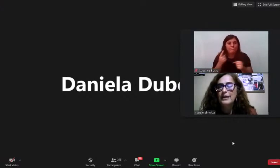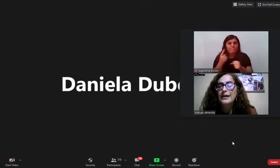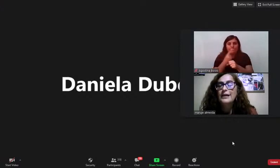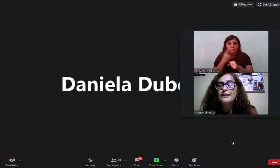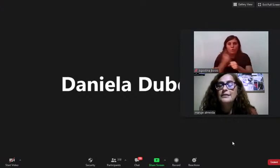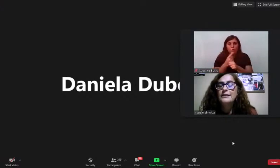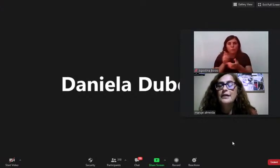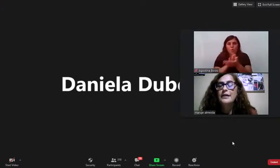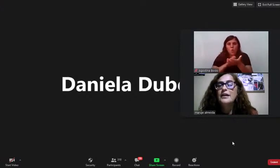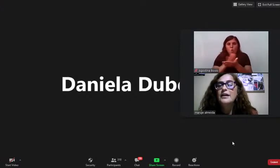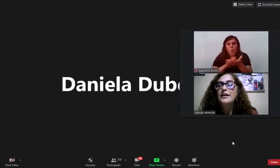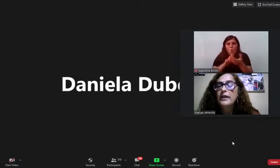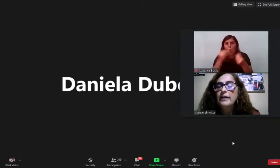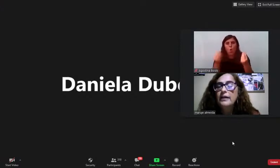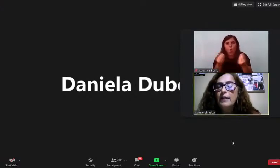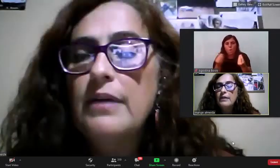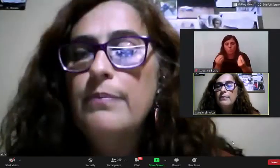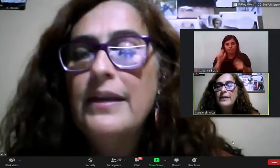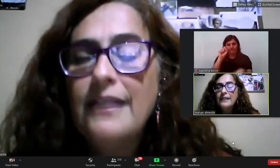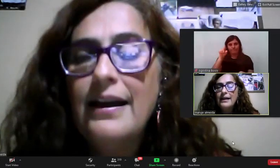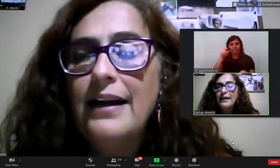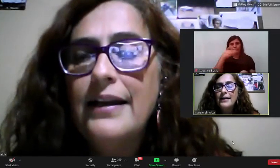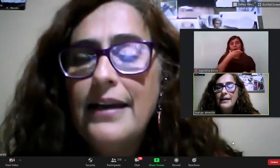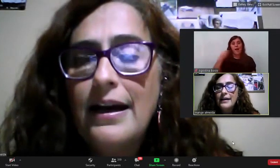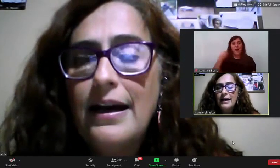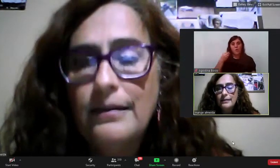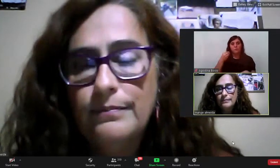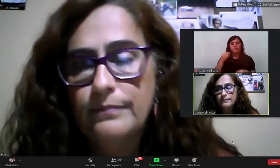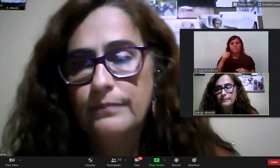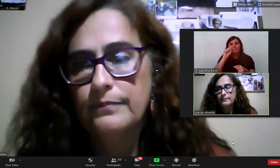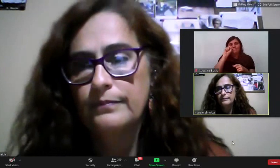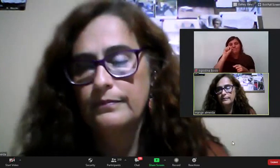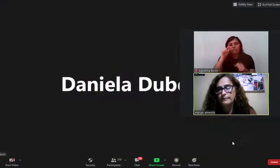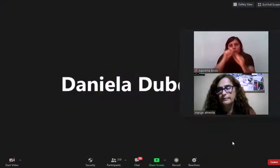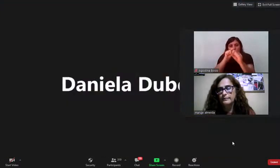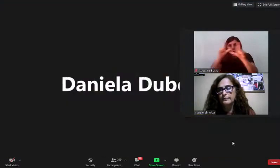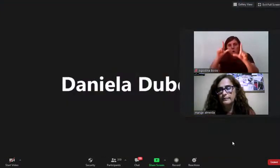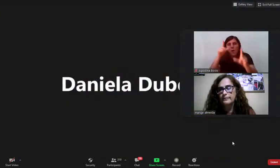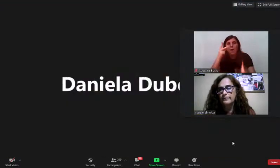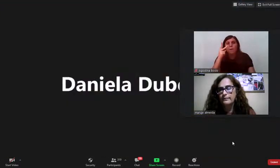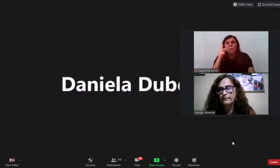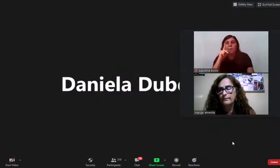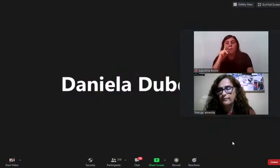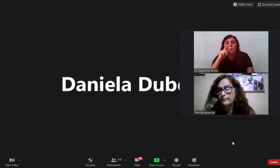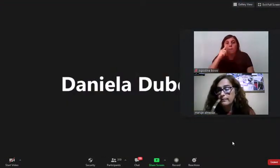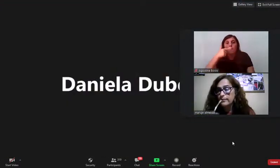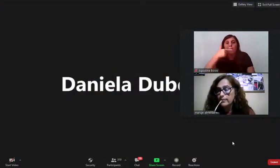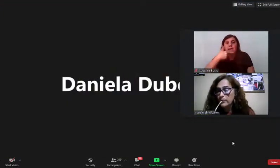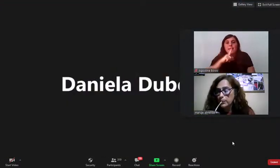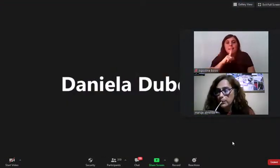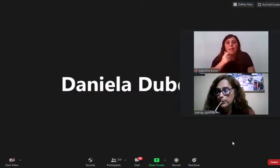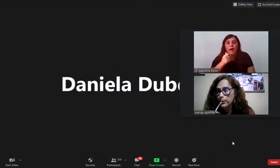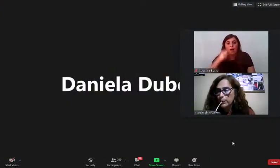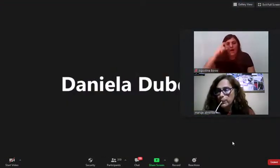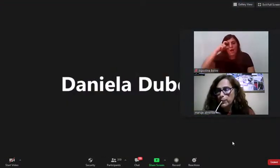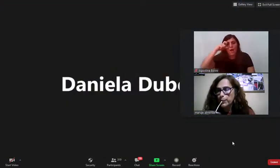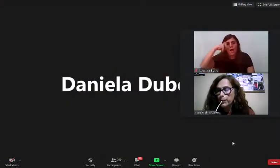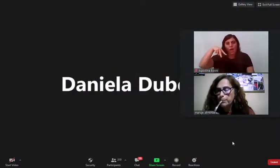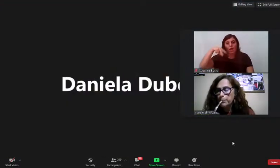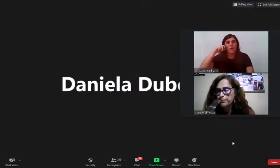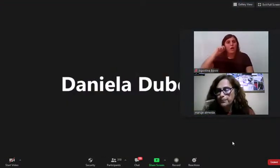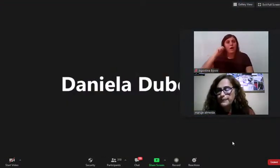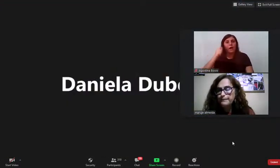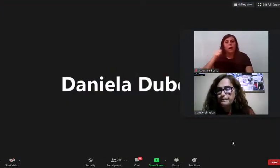resolver. Tienen que poner, Gaby, vista en galería. Está en galería, acá está, pero en YouTube no lo toma